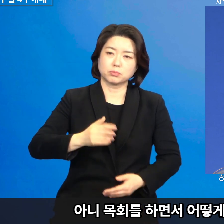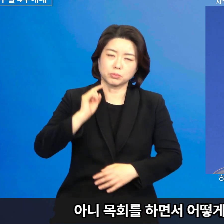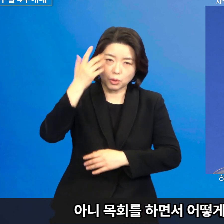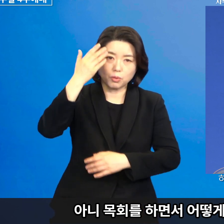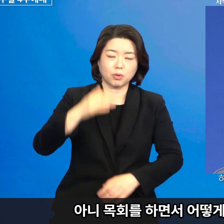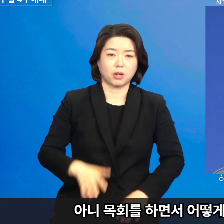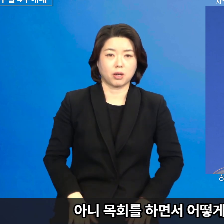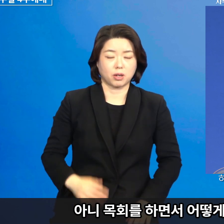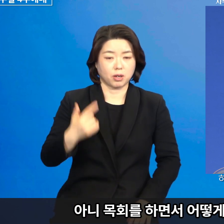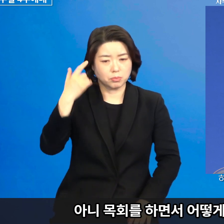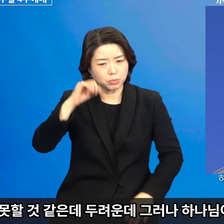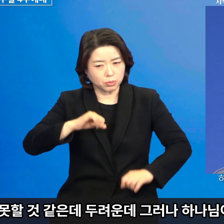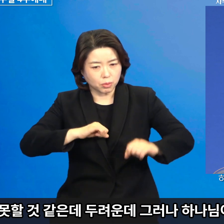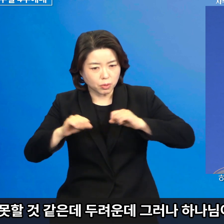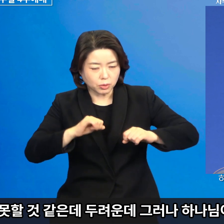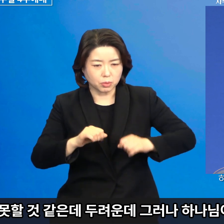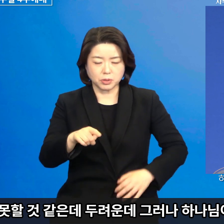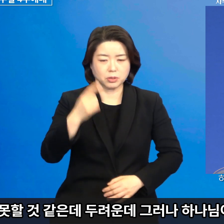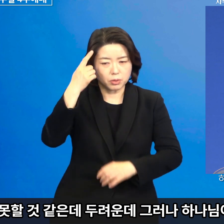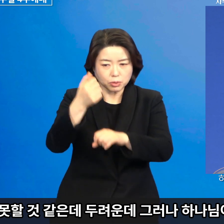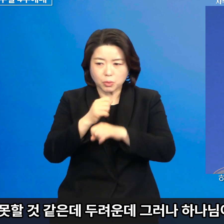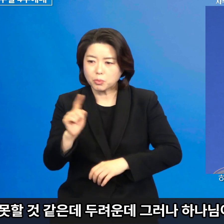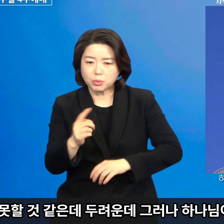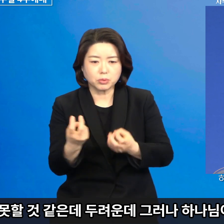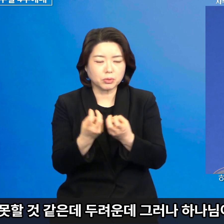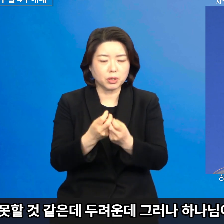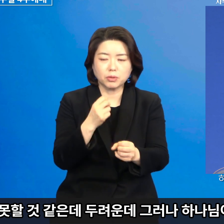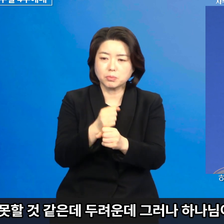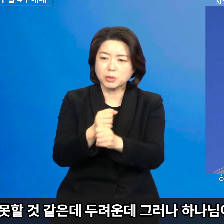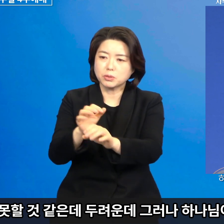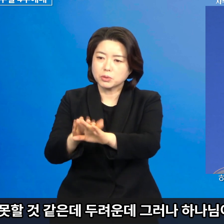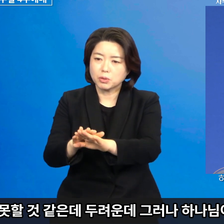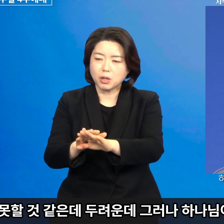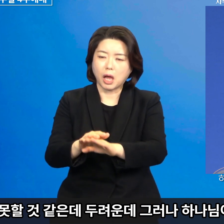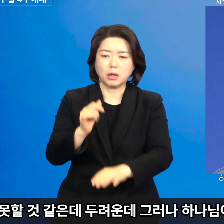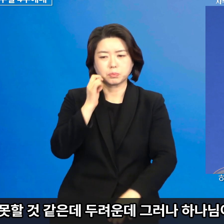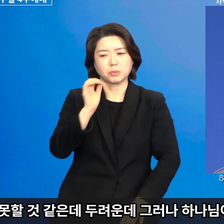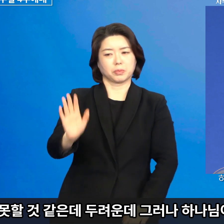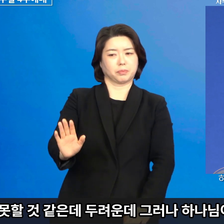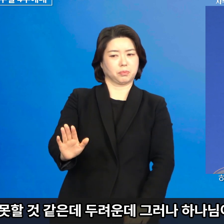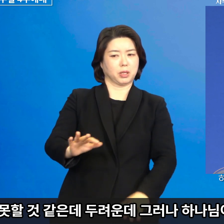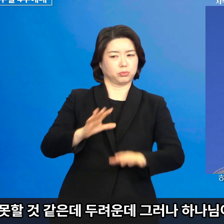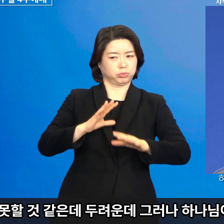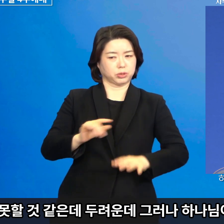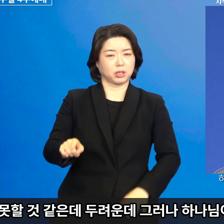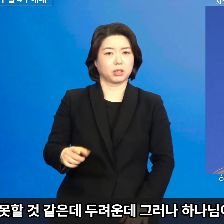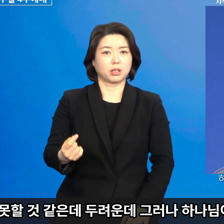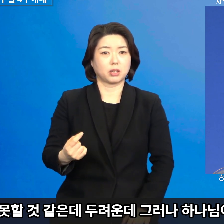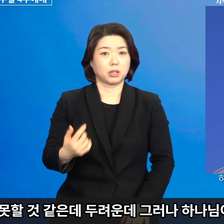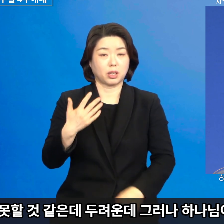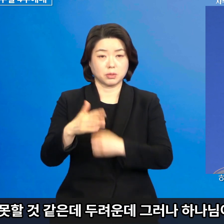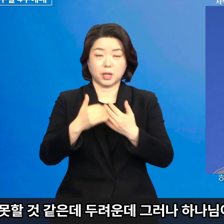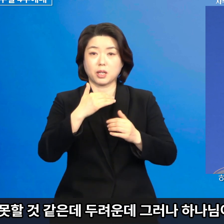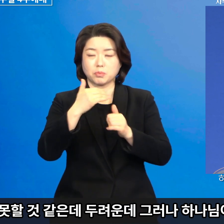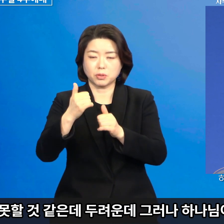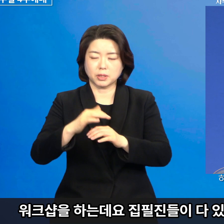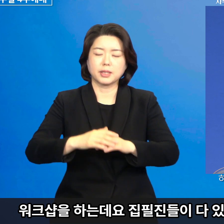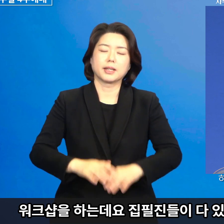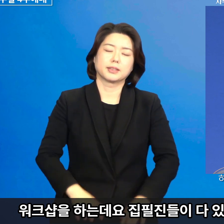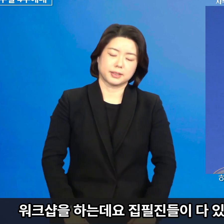어떻게 이걸 다 연구해서 하지? 못할 것 같은데, 두려운데. 그러나 하나님이 불러주셨으므로 순종해서